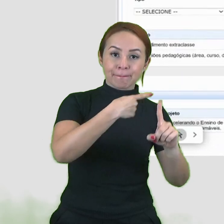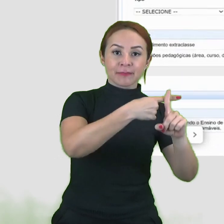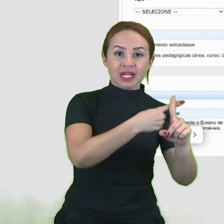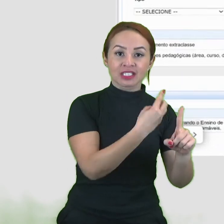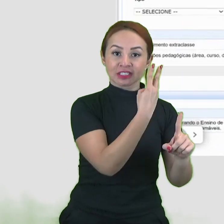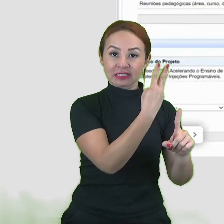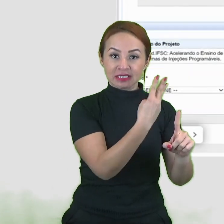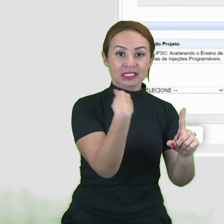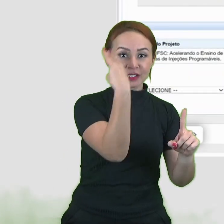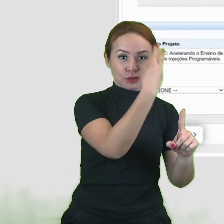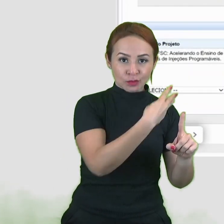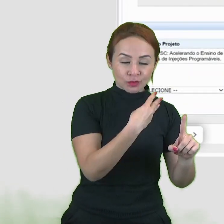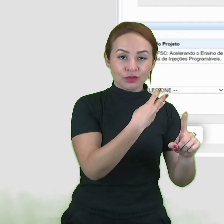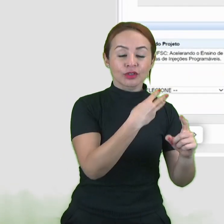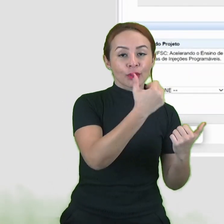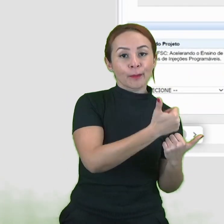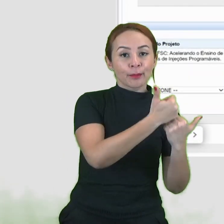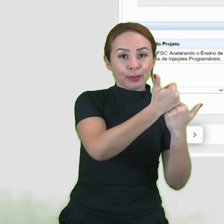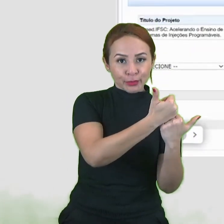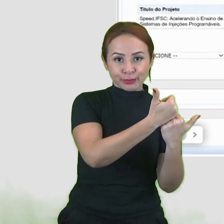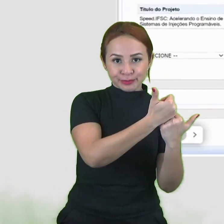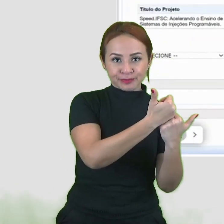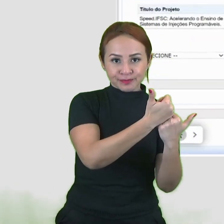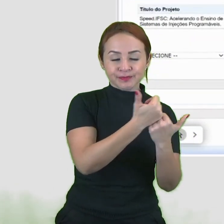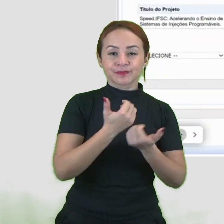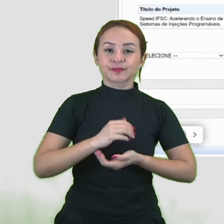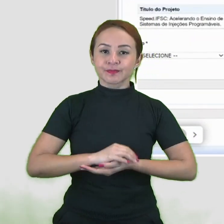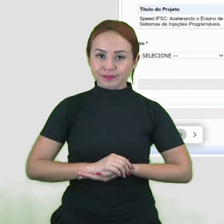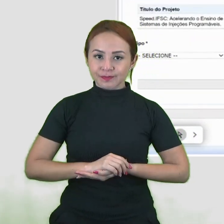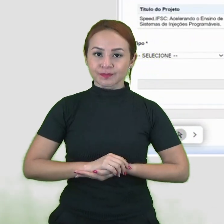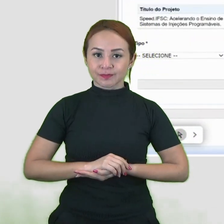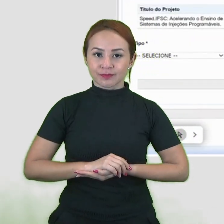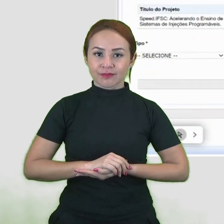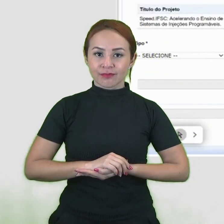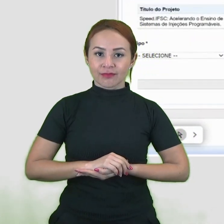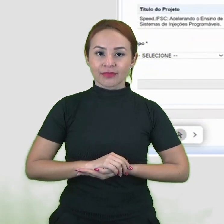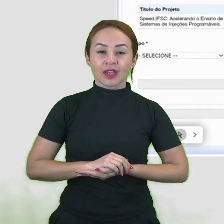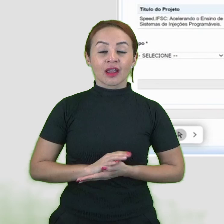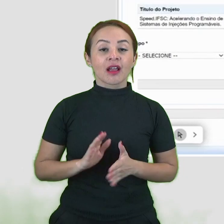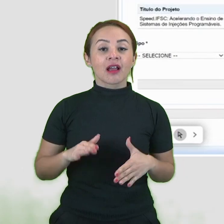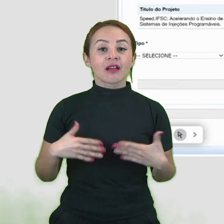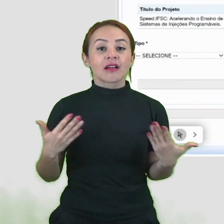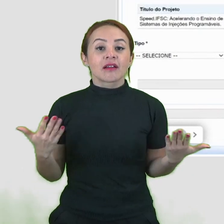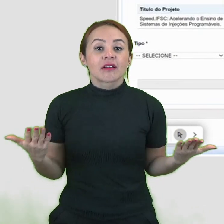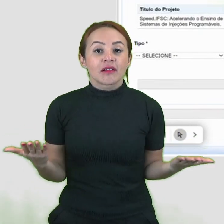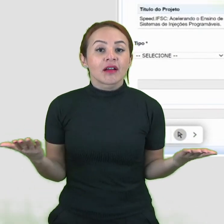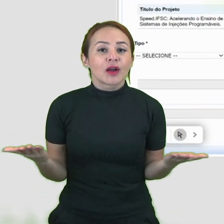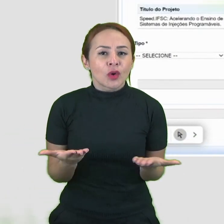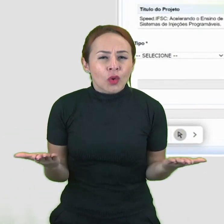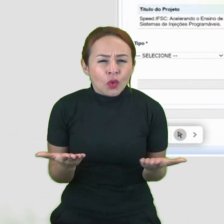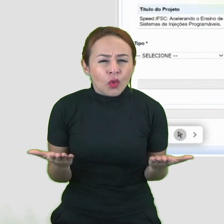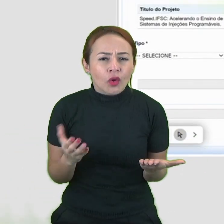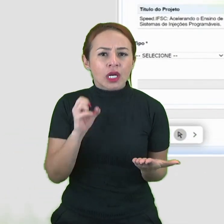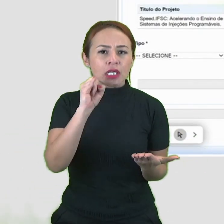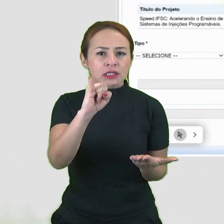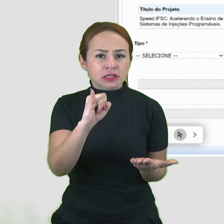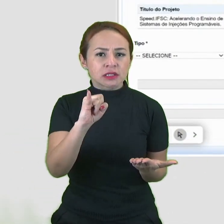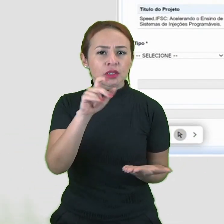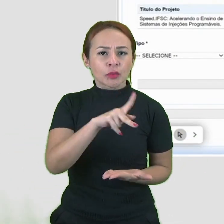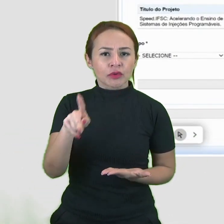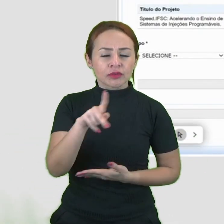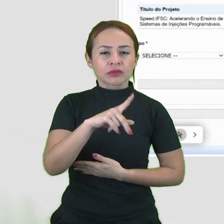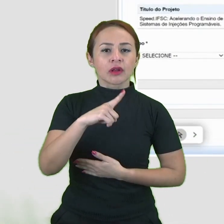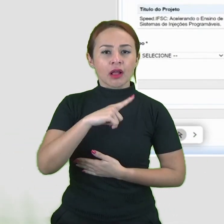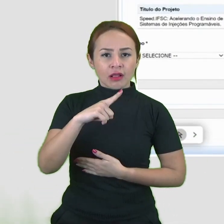ensino. Agora nós vamos, então, esse docente ele tem um projeto de ensino registrado no SIGA-A. Então,